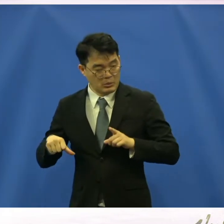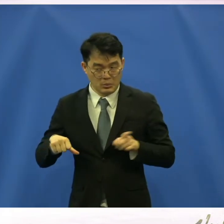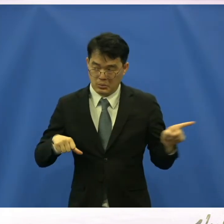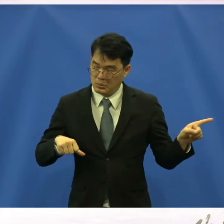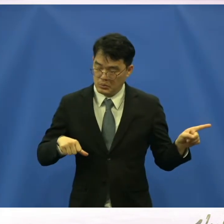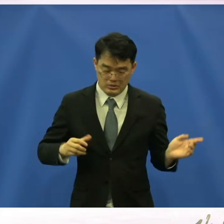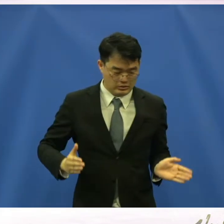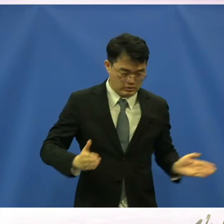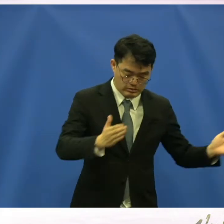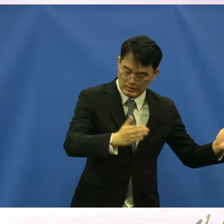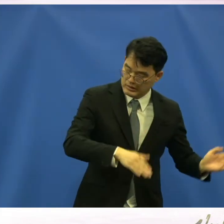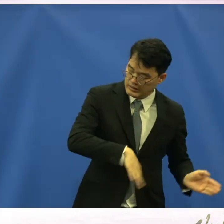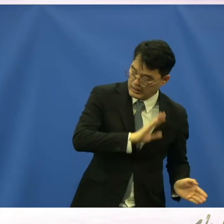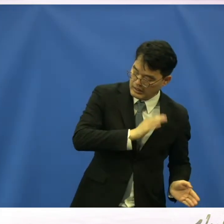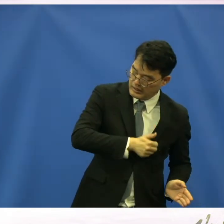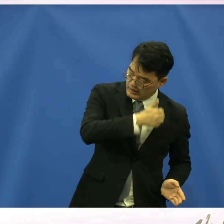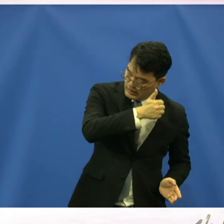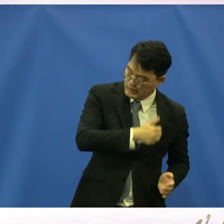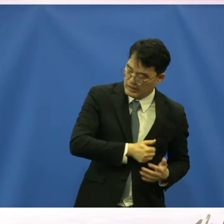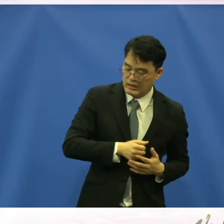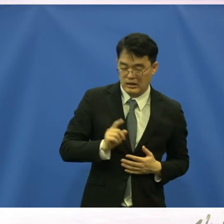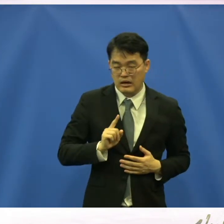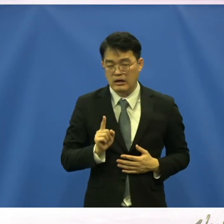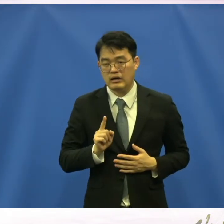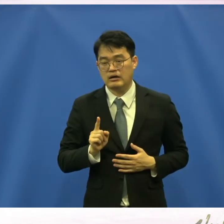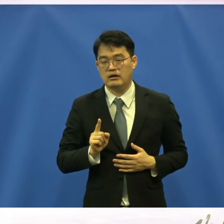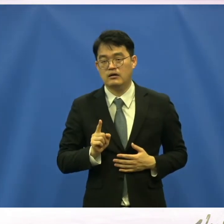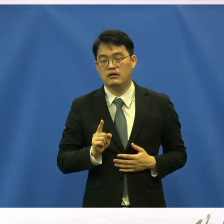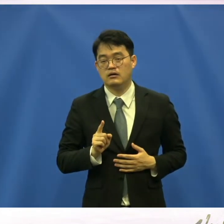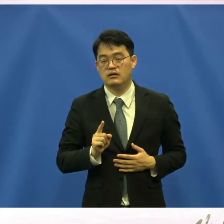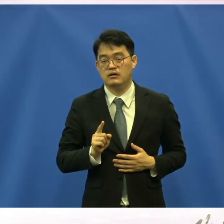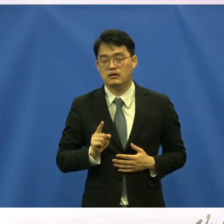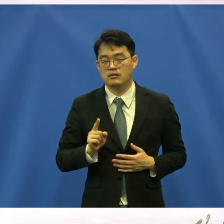요령 있고 악한 자들, 머리 굴리는 사람들,